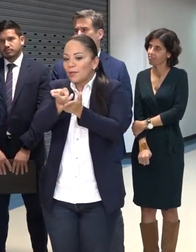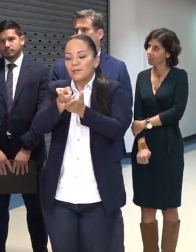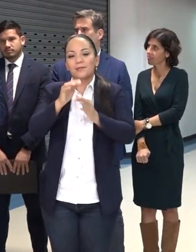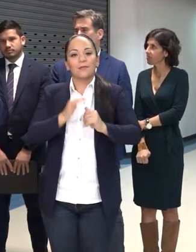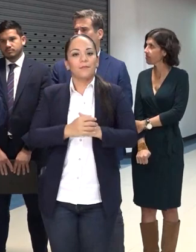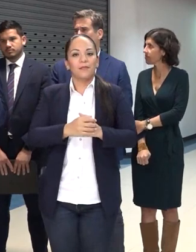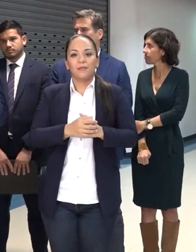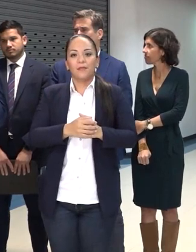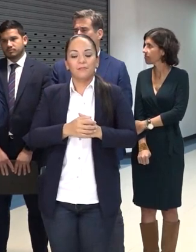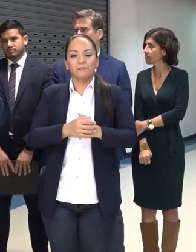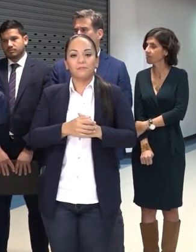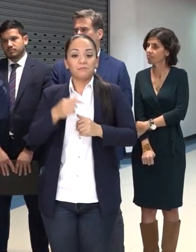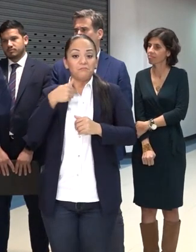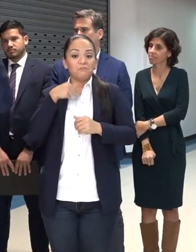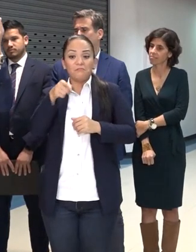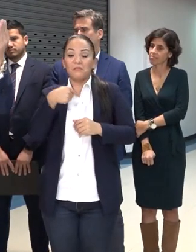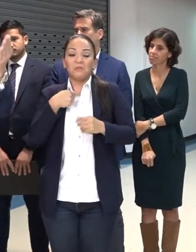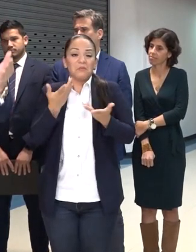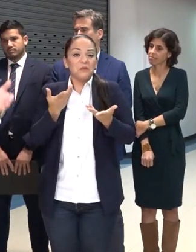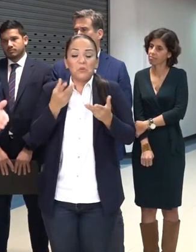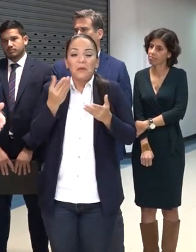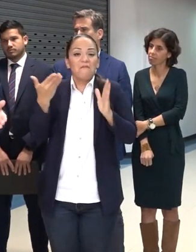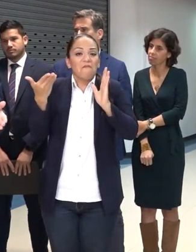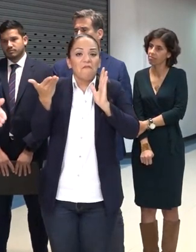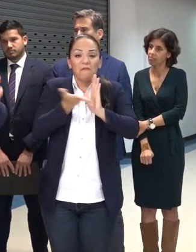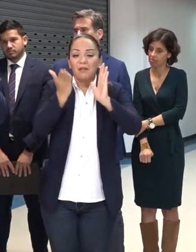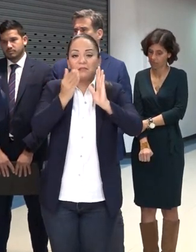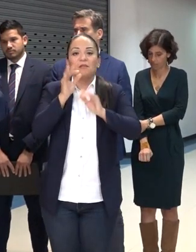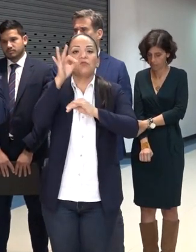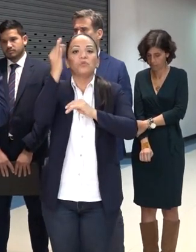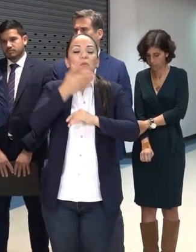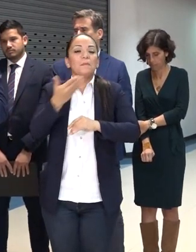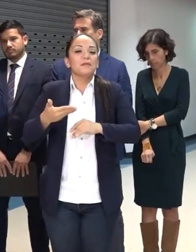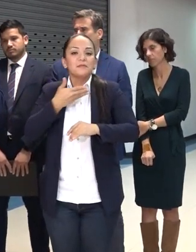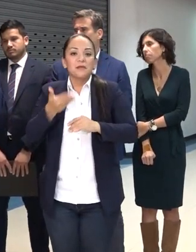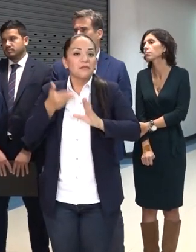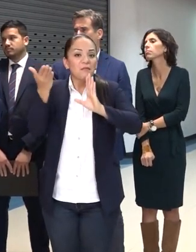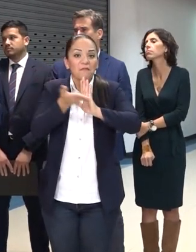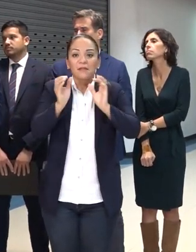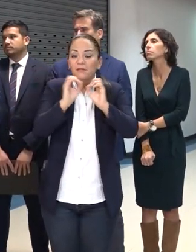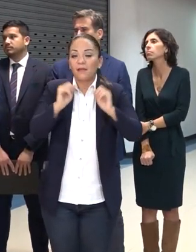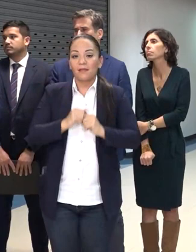franco, eso no me amarra a mí ni a los futuros presidentes para hacer